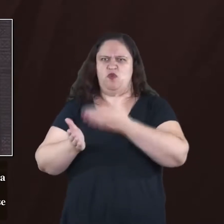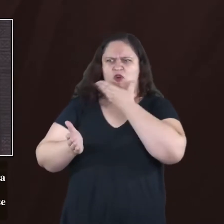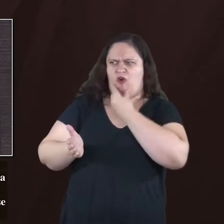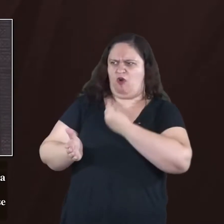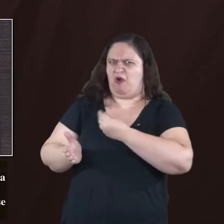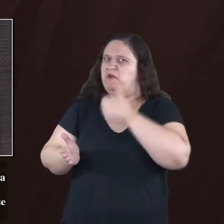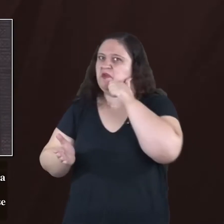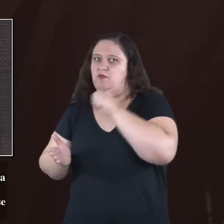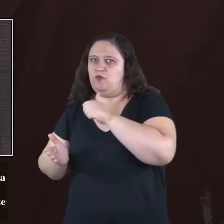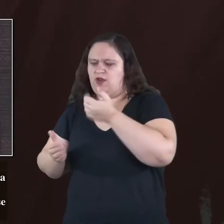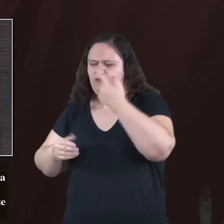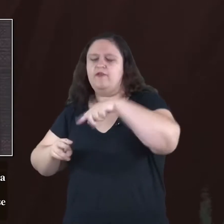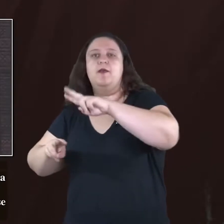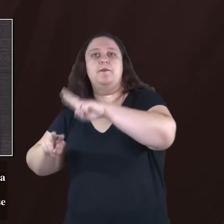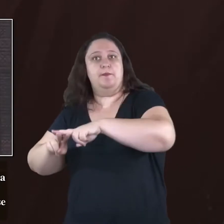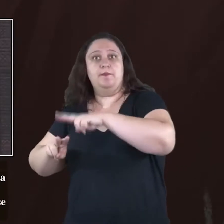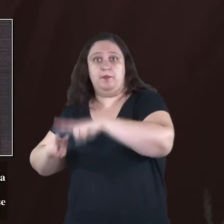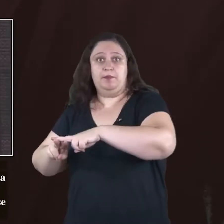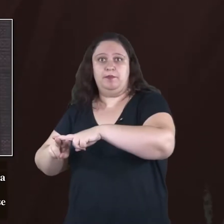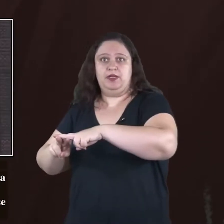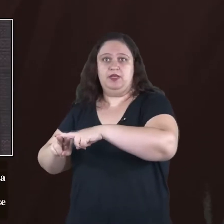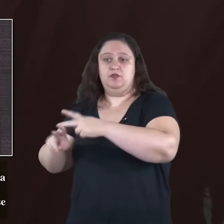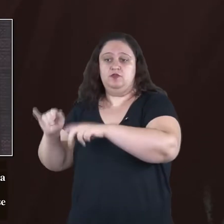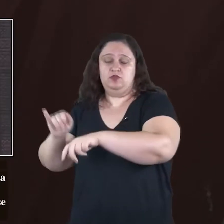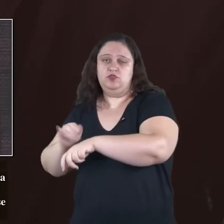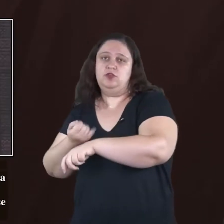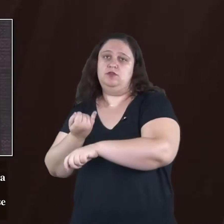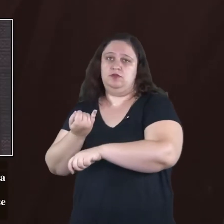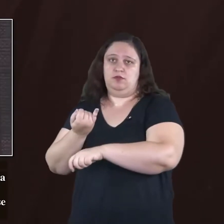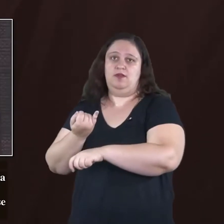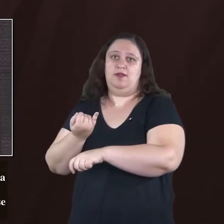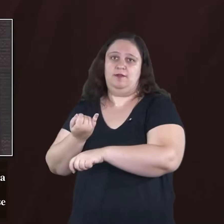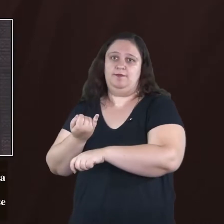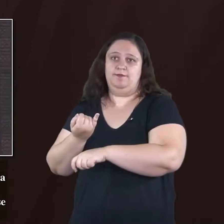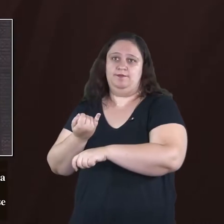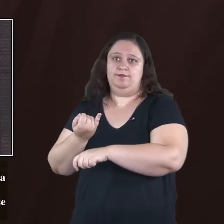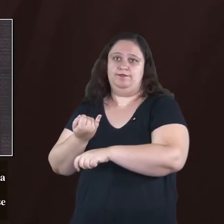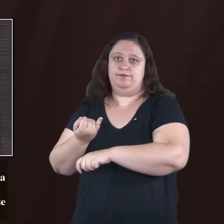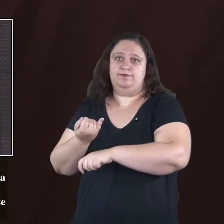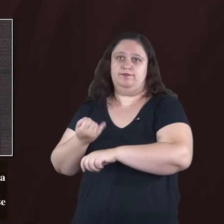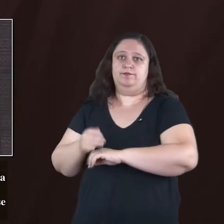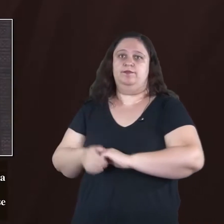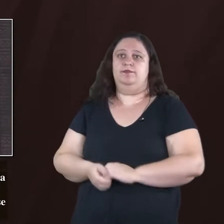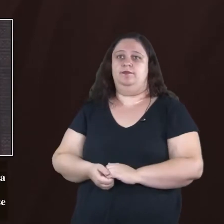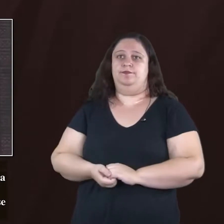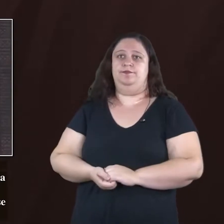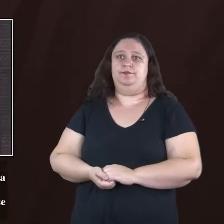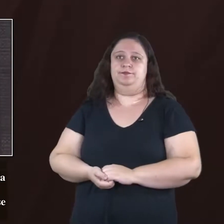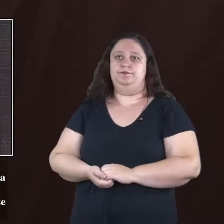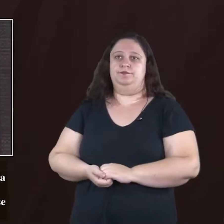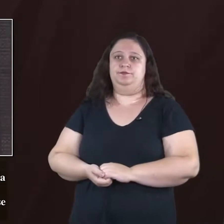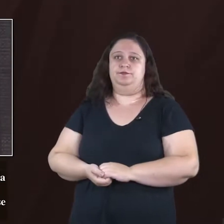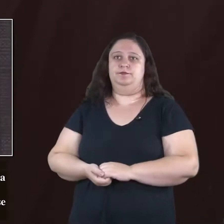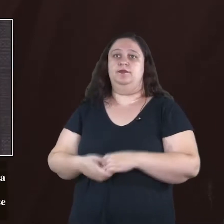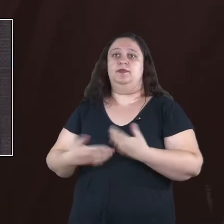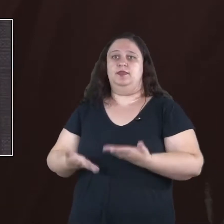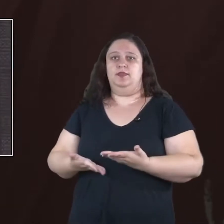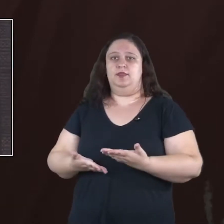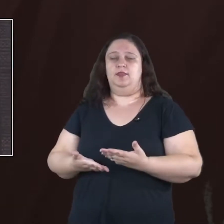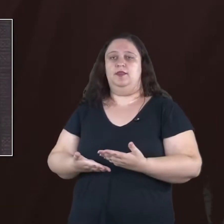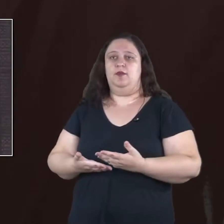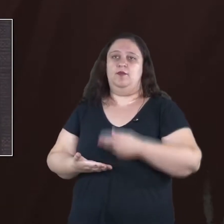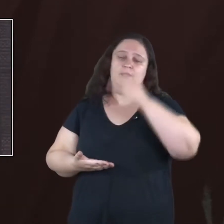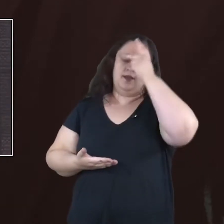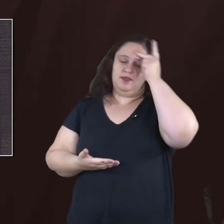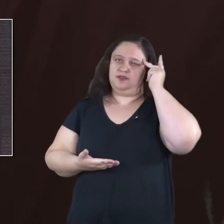levasse presos para Jerusalém. Os do caminho, os cristãos naquela época,